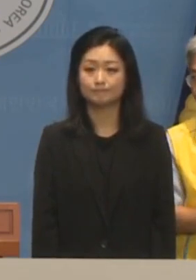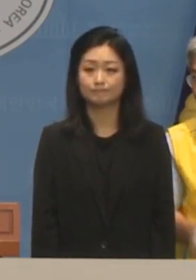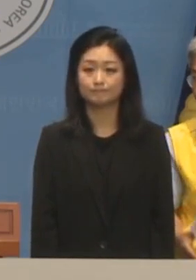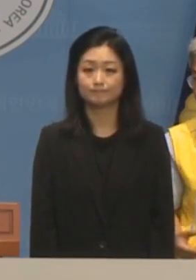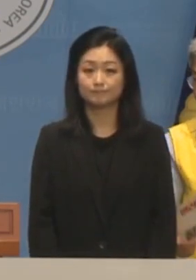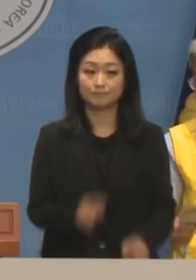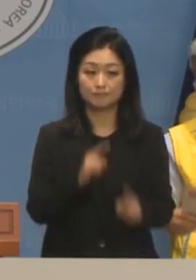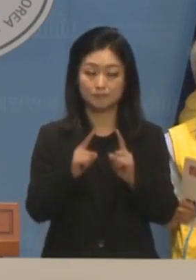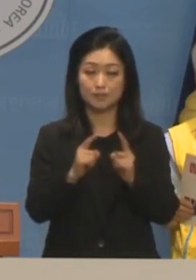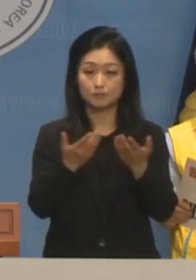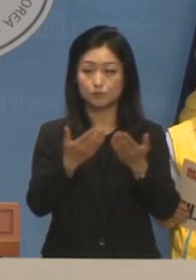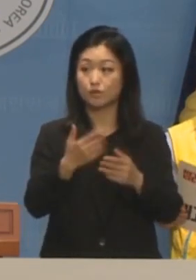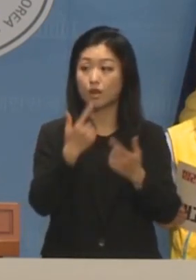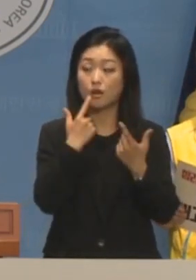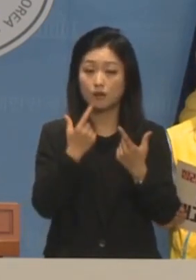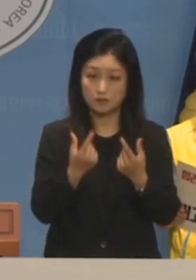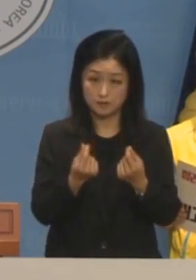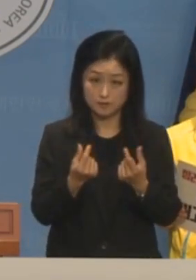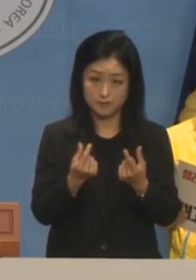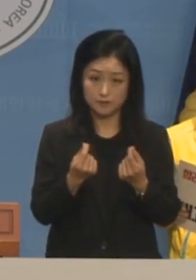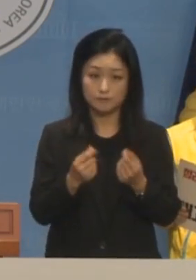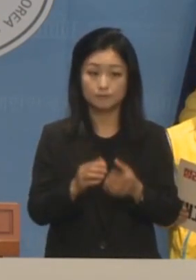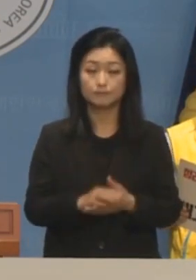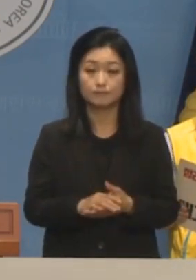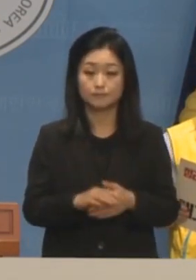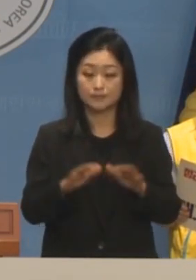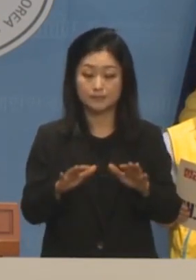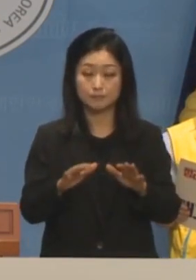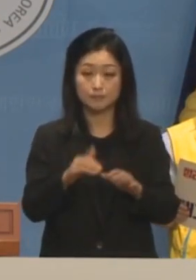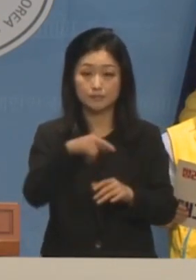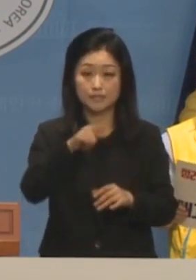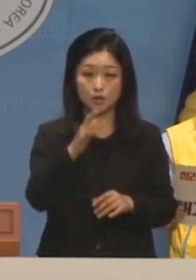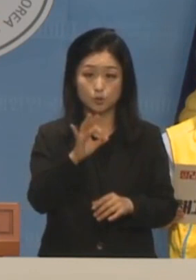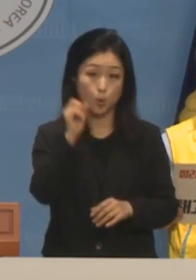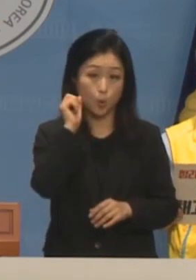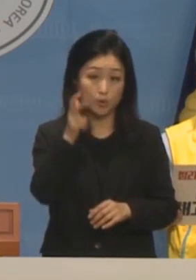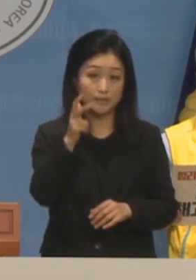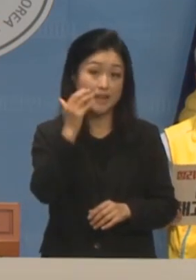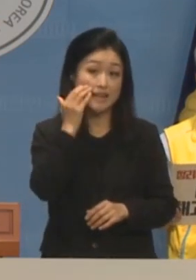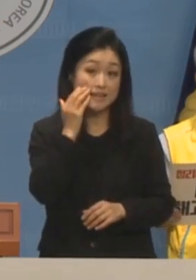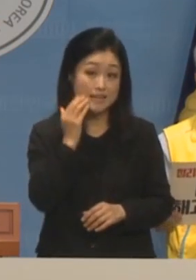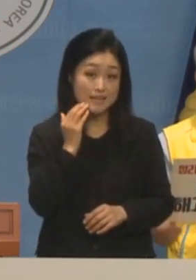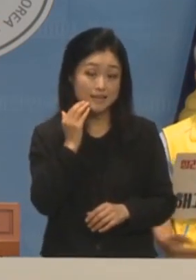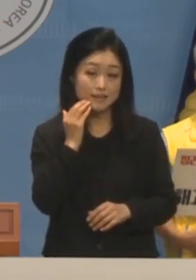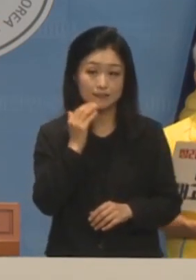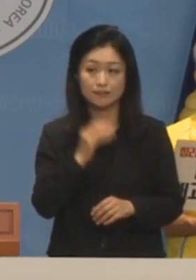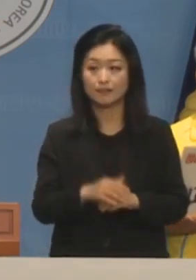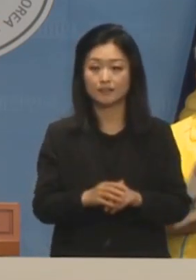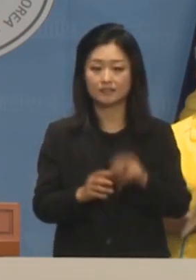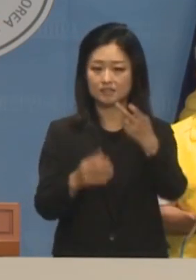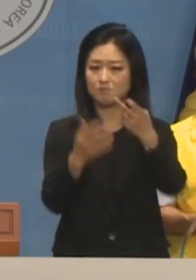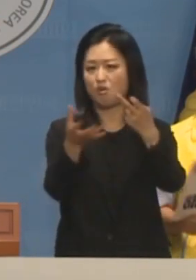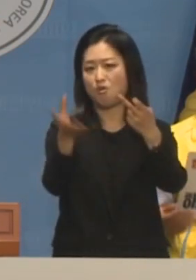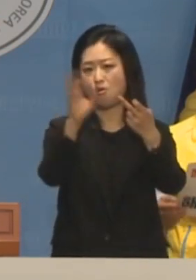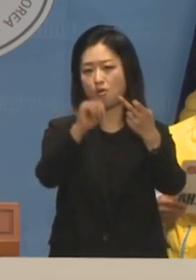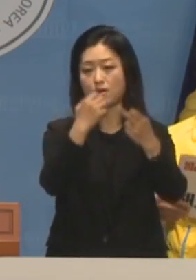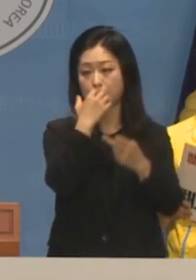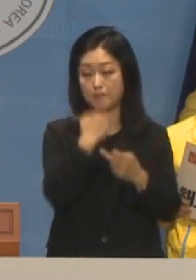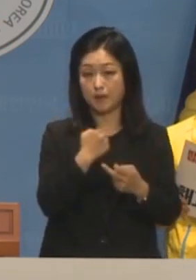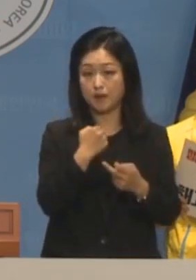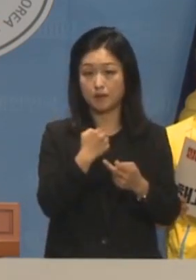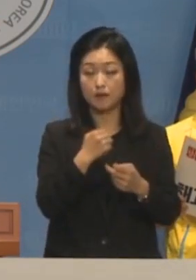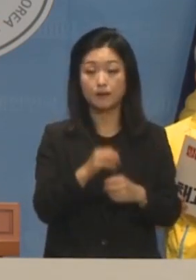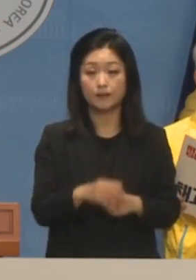네, 말씀하신 대로 단기 순이익 2024년도에 단기 순이익만 10여억이 넘습니다. 그리고 영업이익이